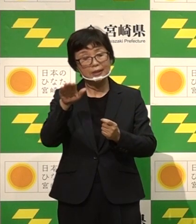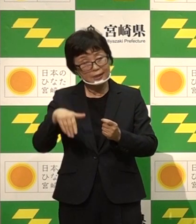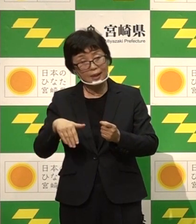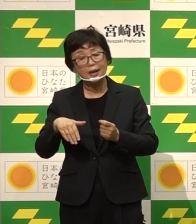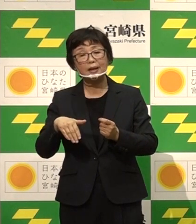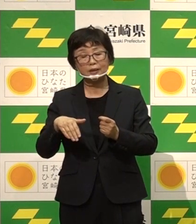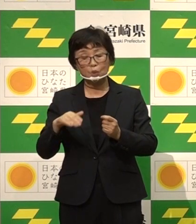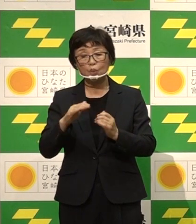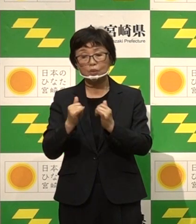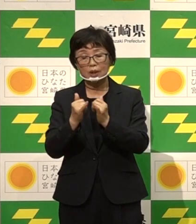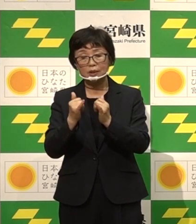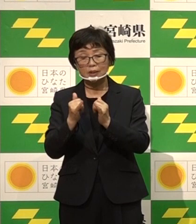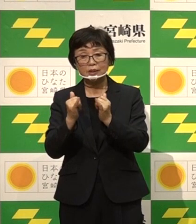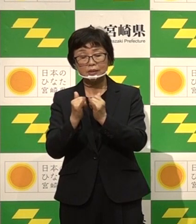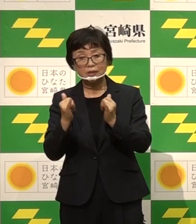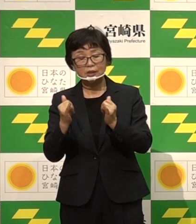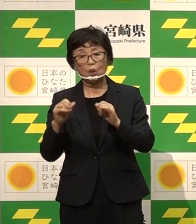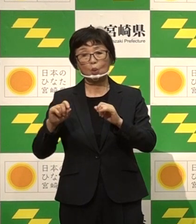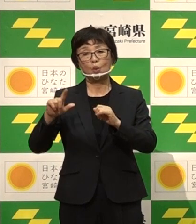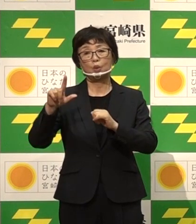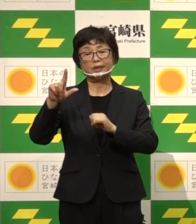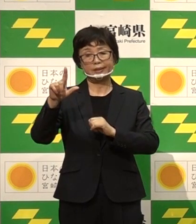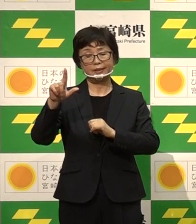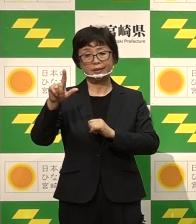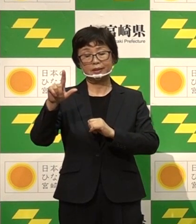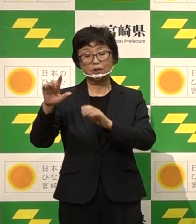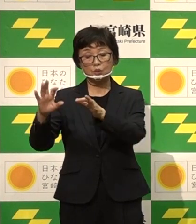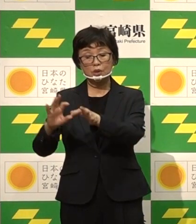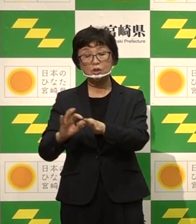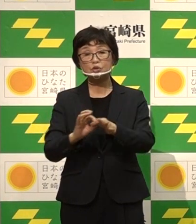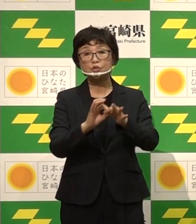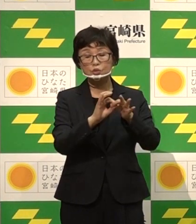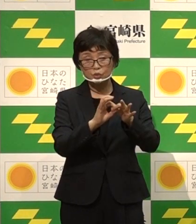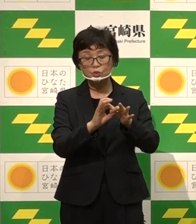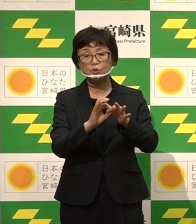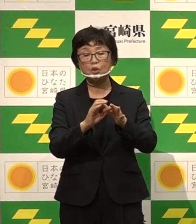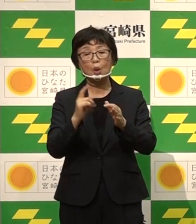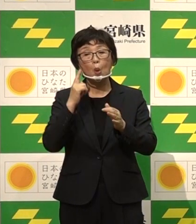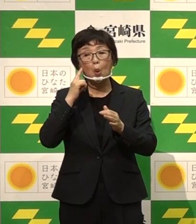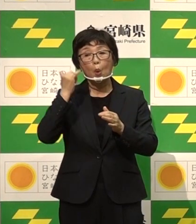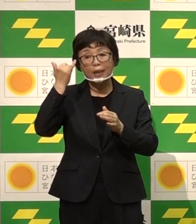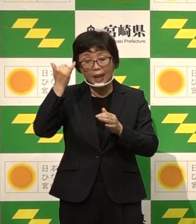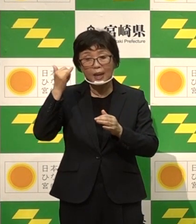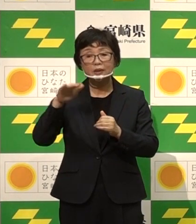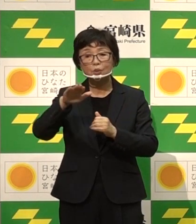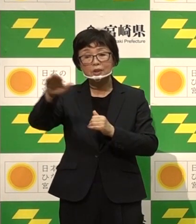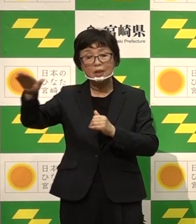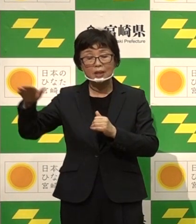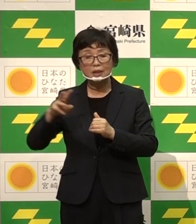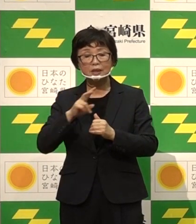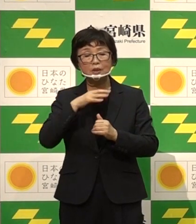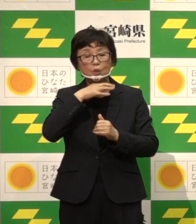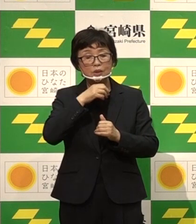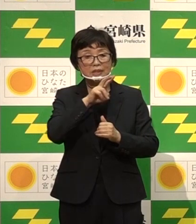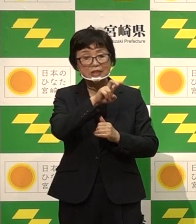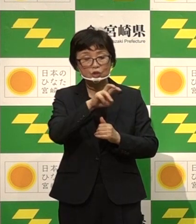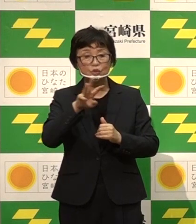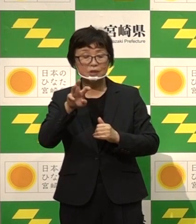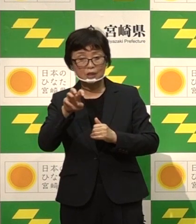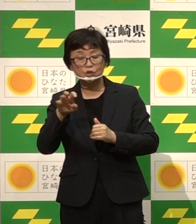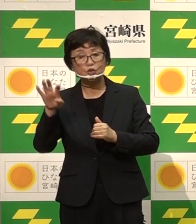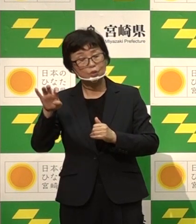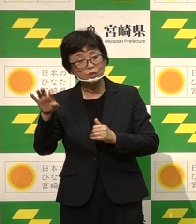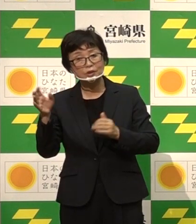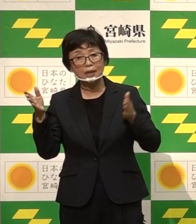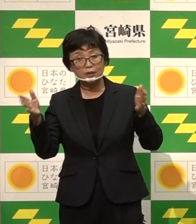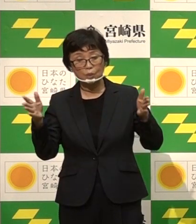満というところが多くなっております、そしてそれに続く、その親世代になるであろう20、30、40代